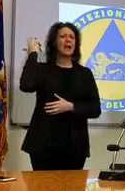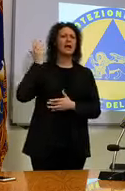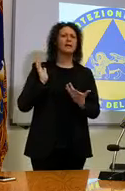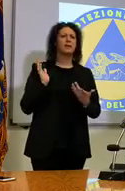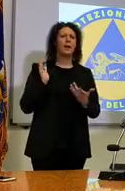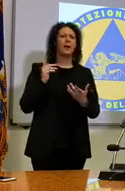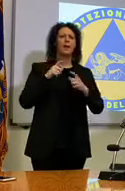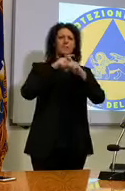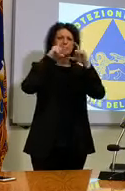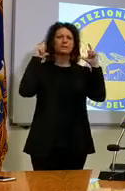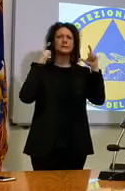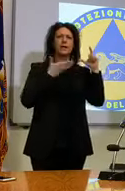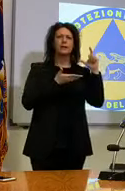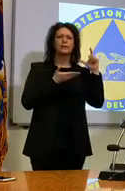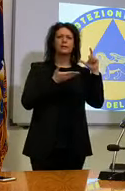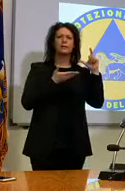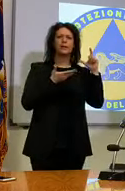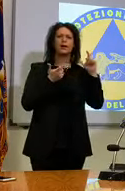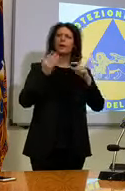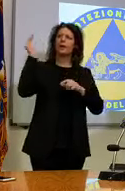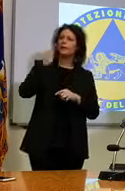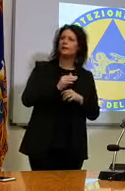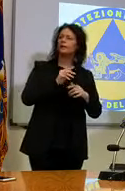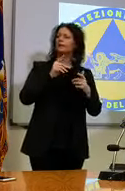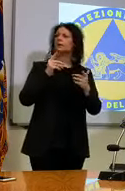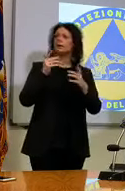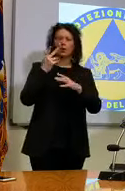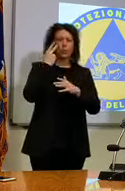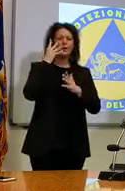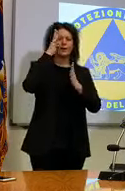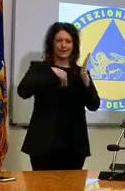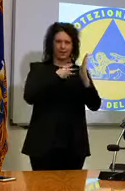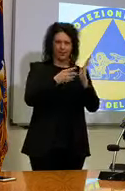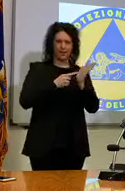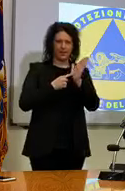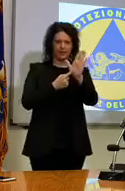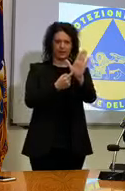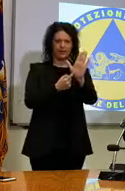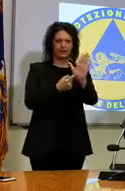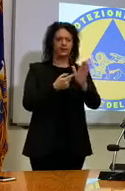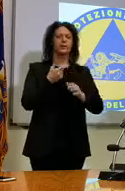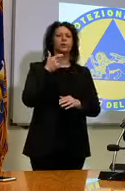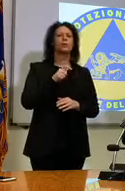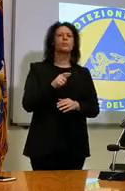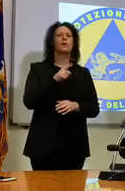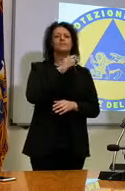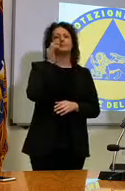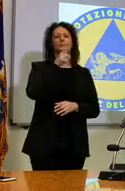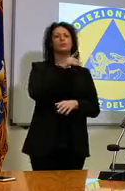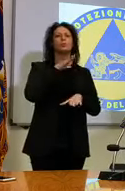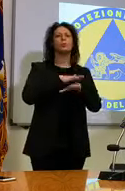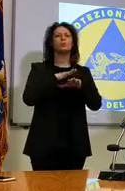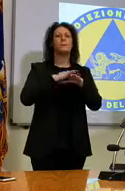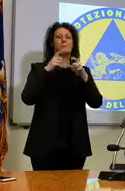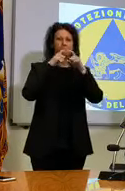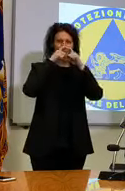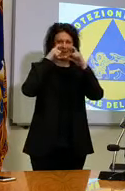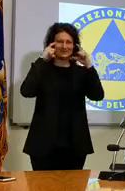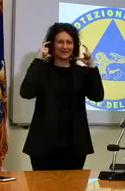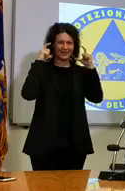le hai ricevute? Guardate la tabella e capite, e anche perché se mi metti le mascherine, quelle famose, no? Me le metti come